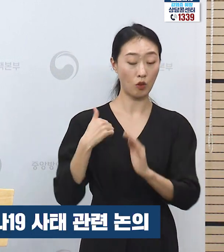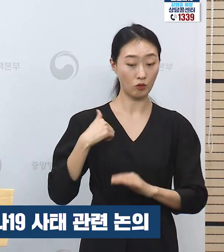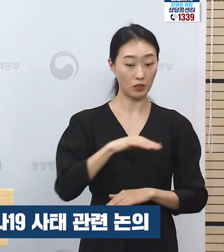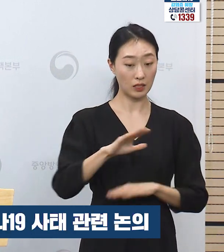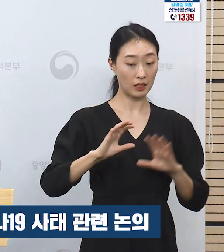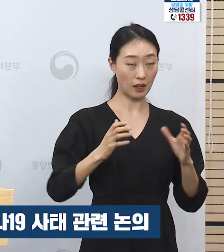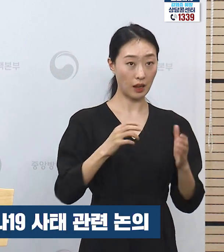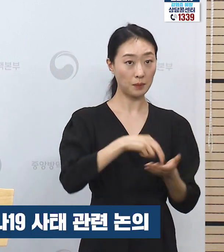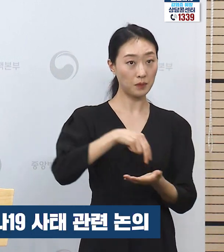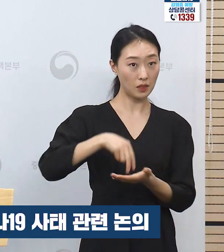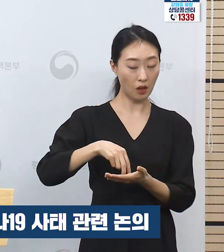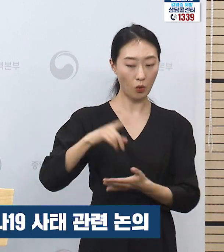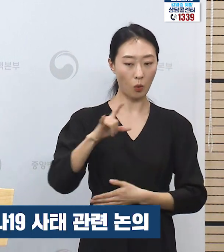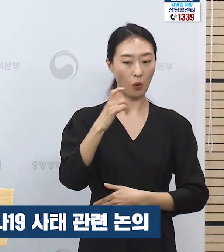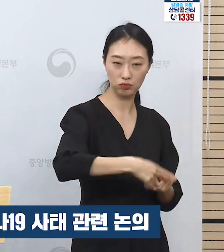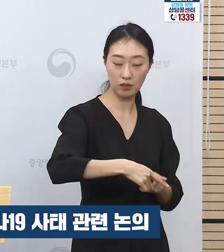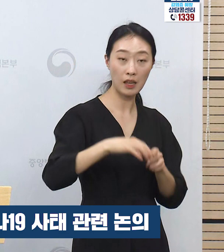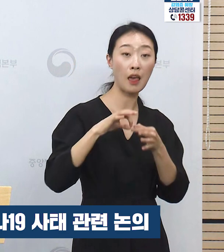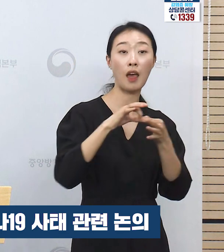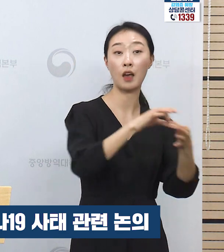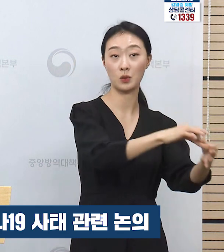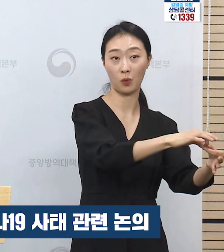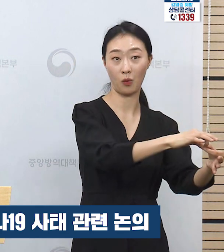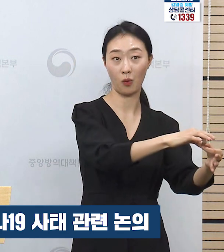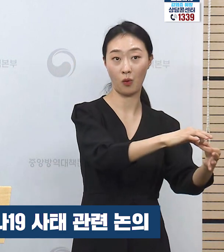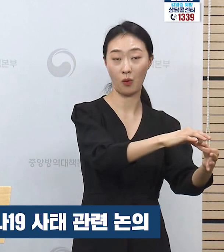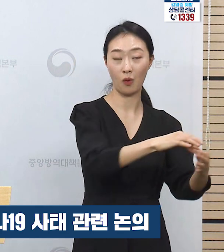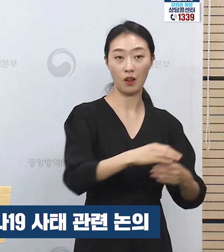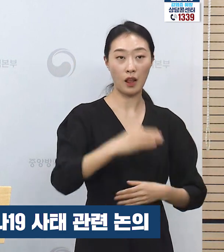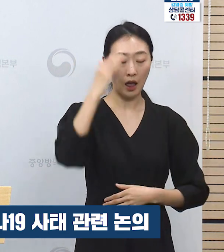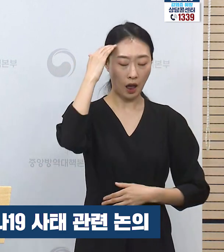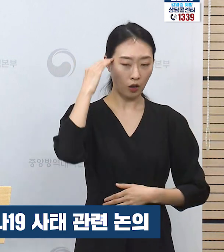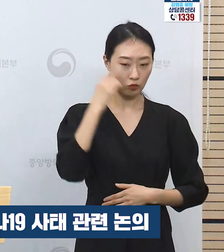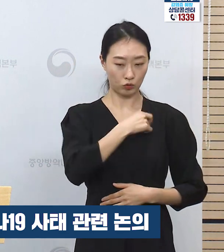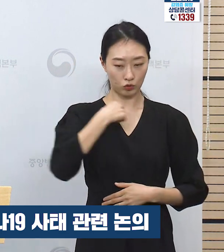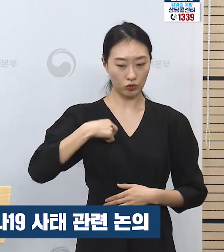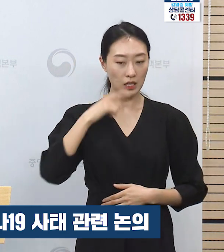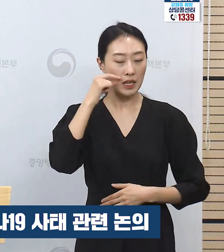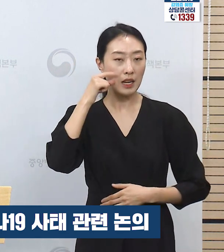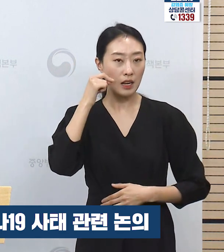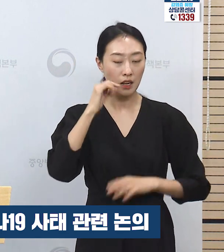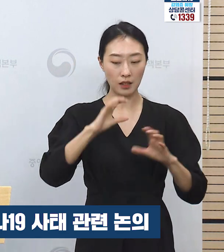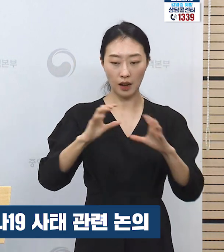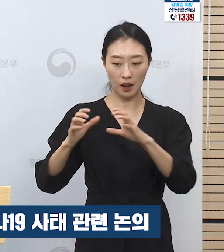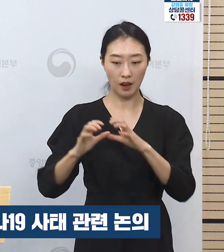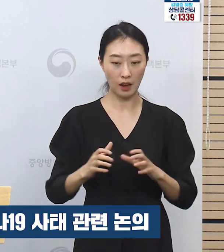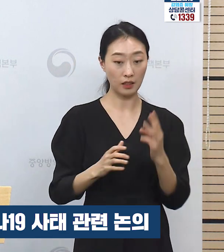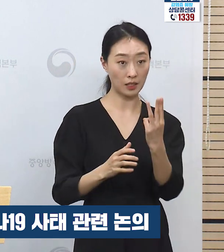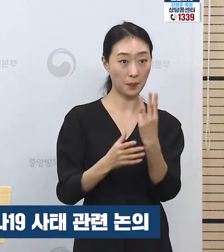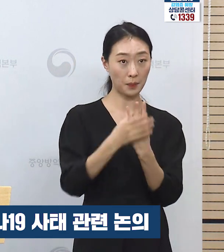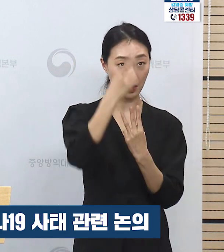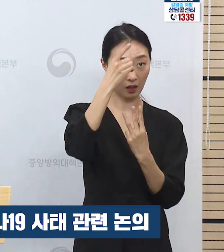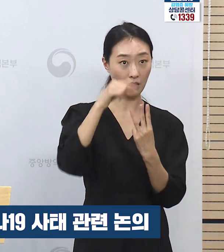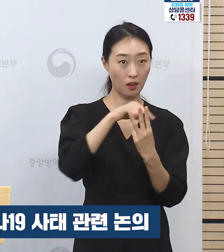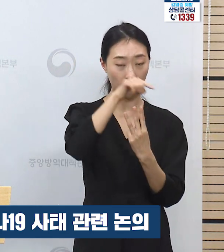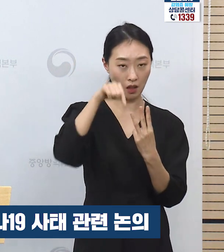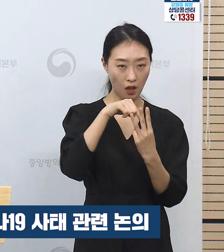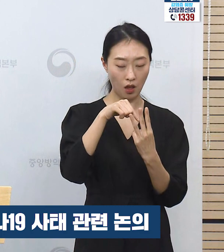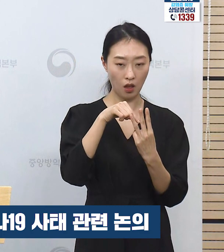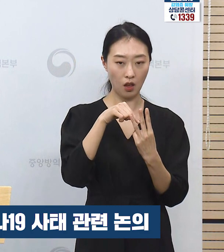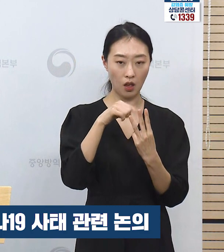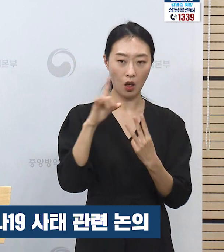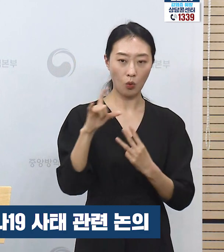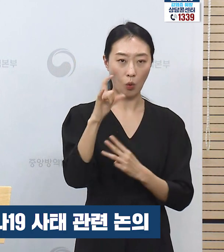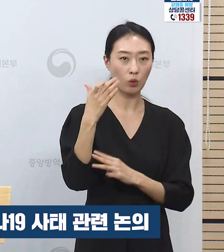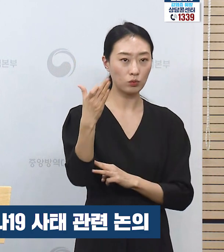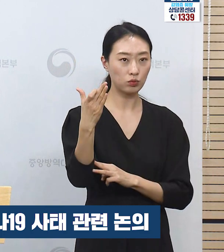경우 그 코로나19와 관련해서 특별히 한중일 3국 간에는 그 유행과 관련해서 유행의 규모나 경로나